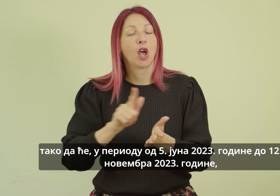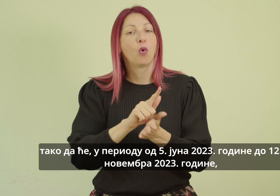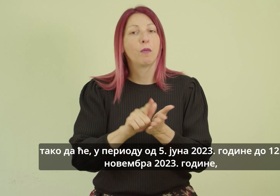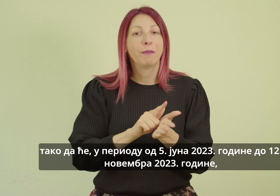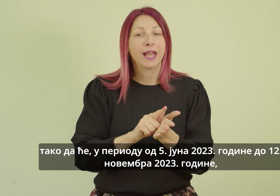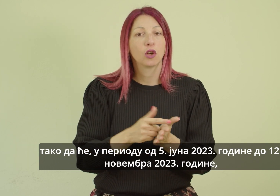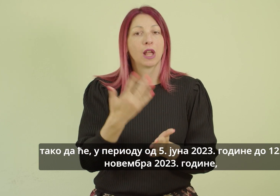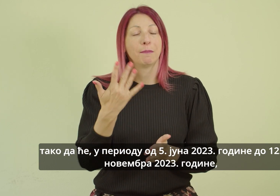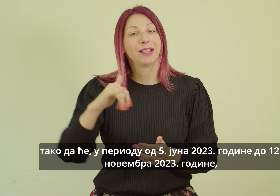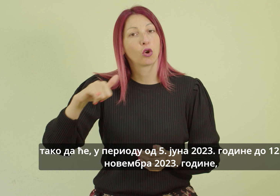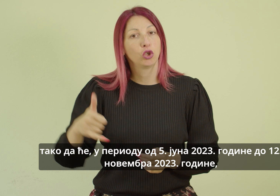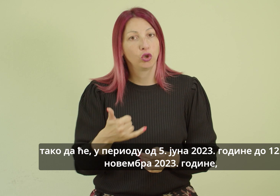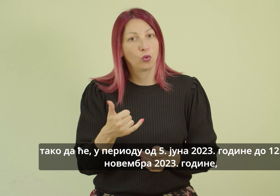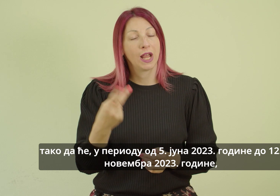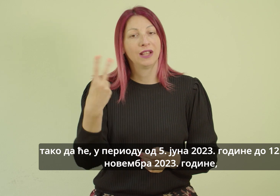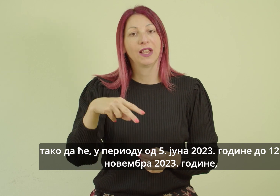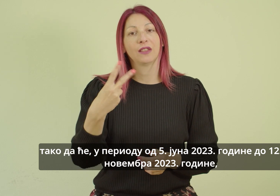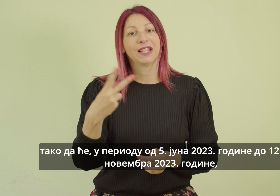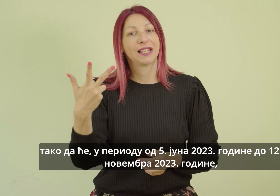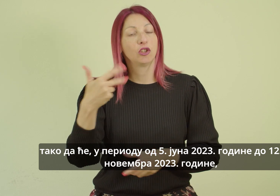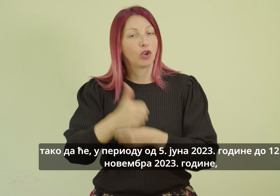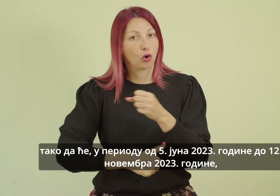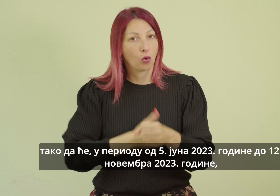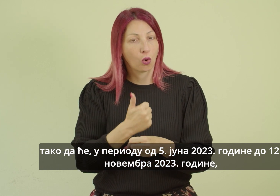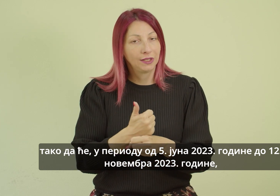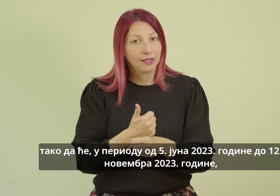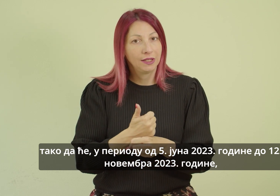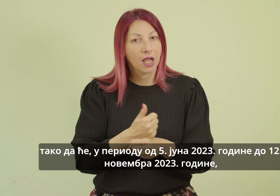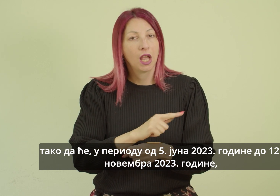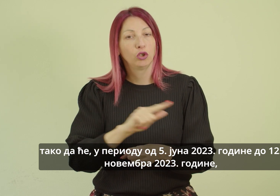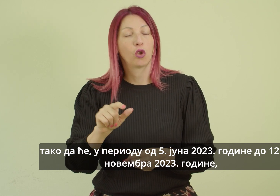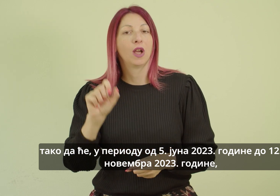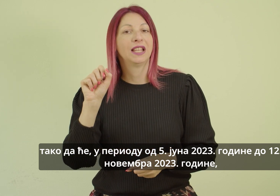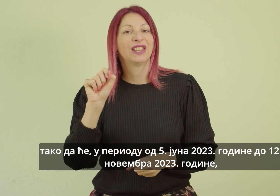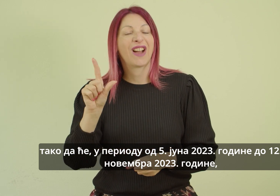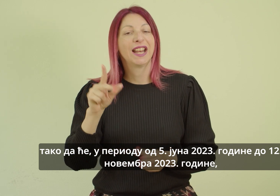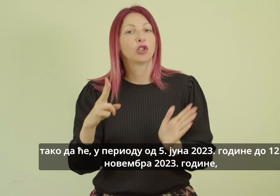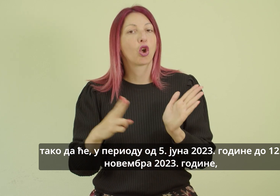tako da će u periodu od 5. juna 2023. godine do 12.